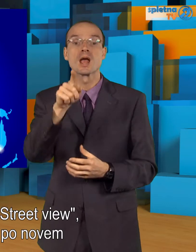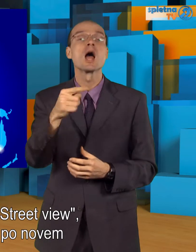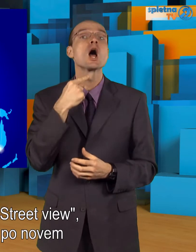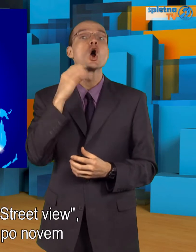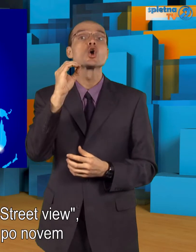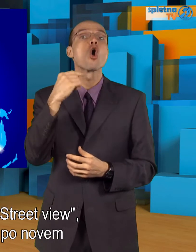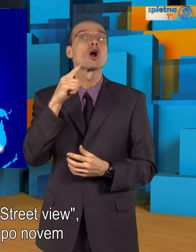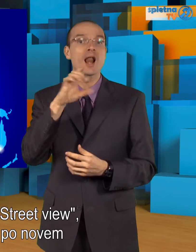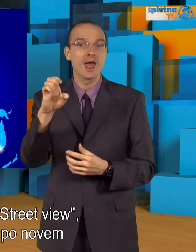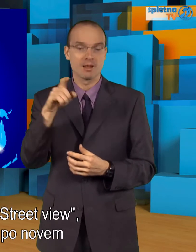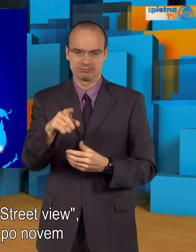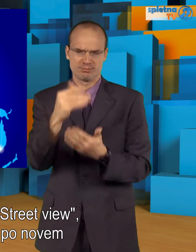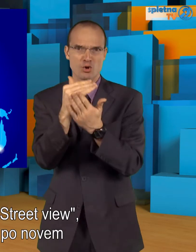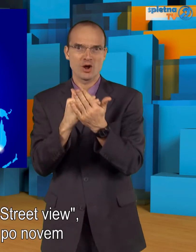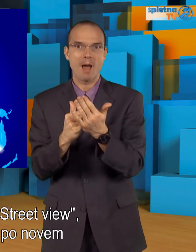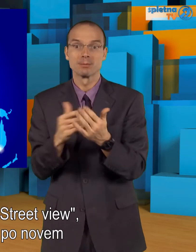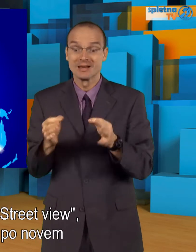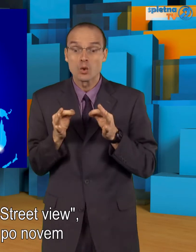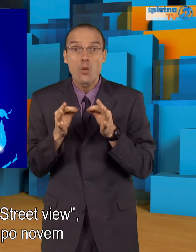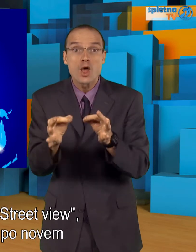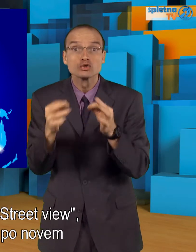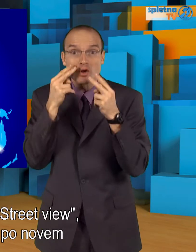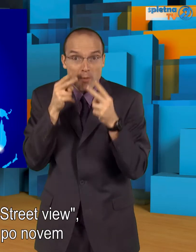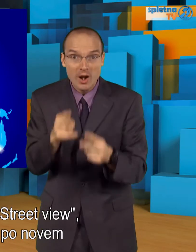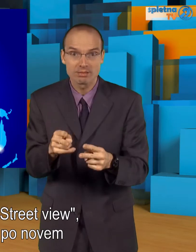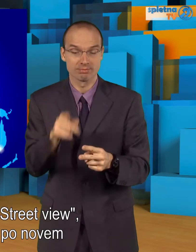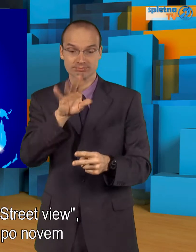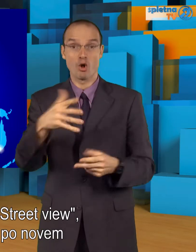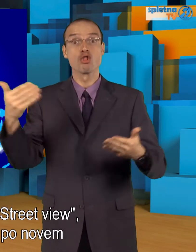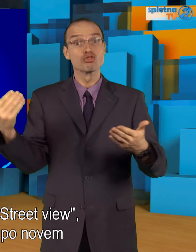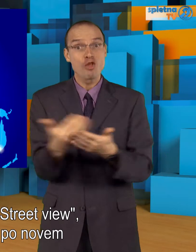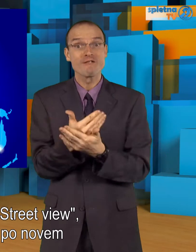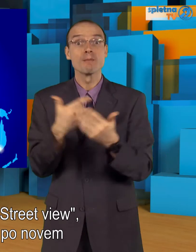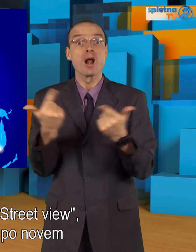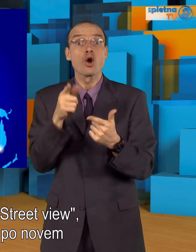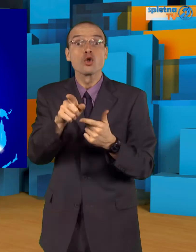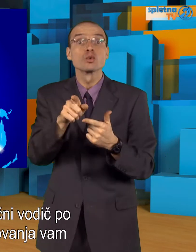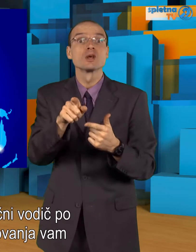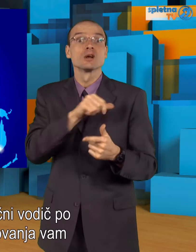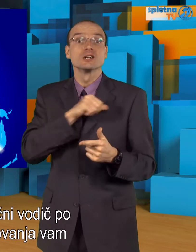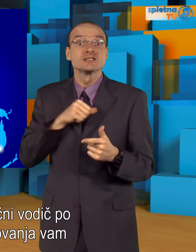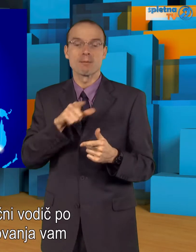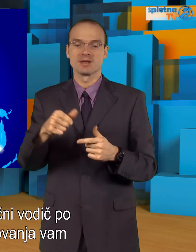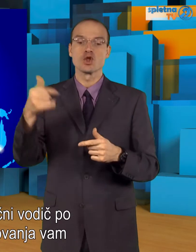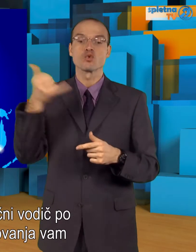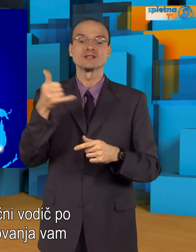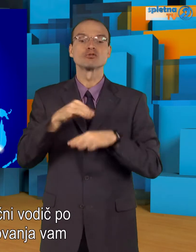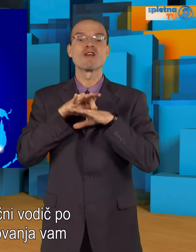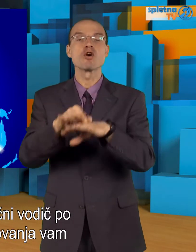Z Googlovo aplikacijo Street View ali Ulični pogled ste po novem lahko sam svoj turistični vodič po Sloveniji, pa